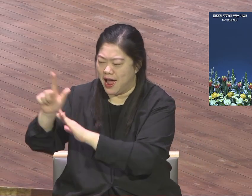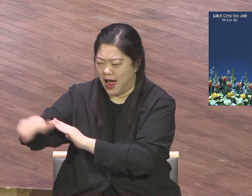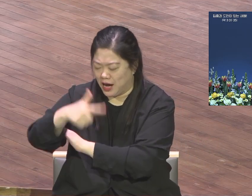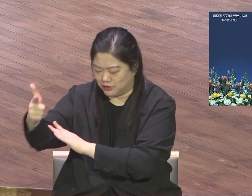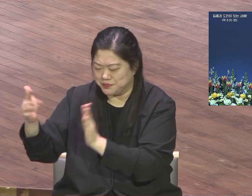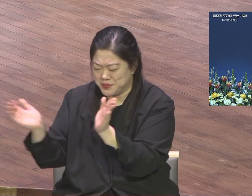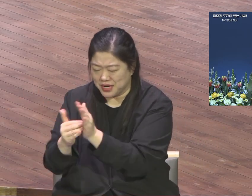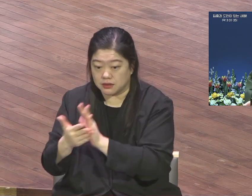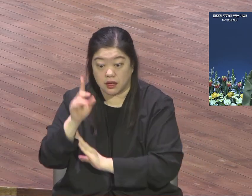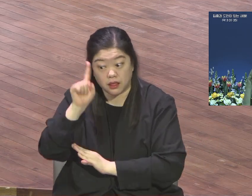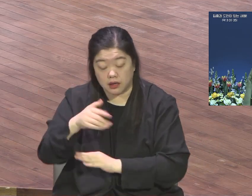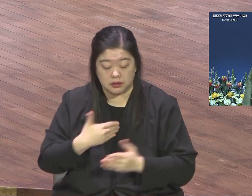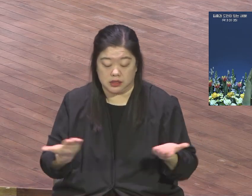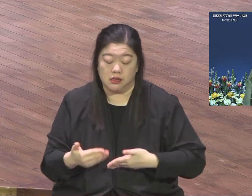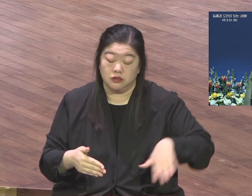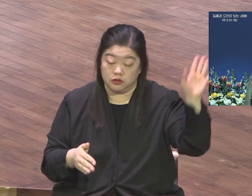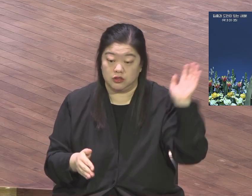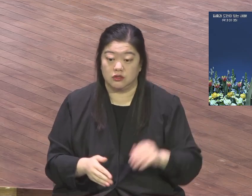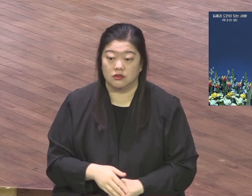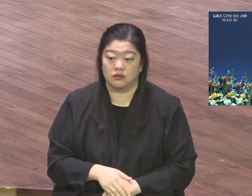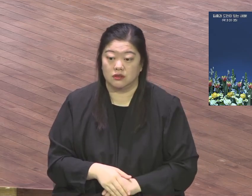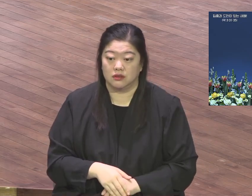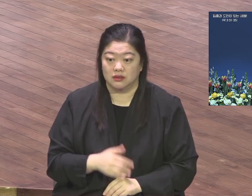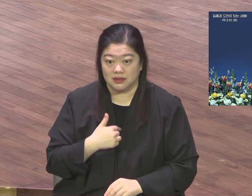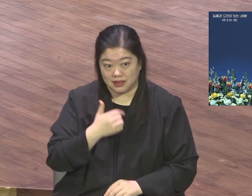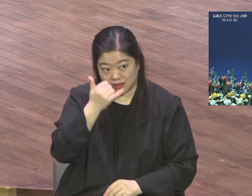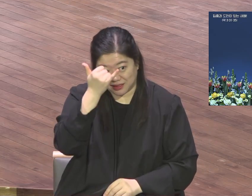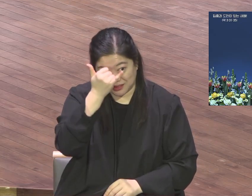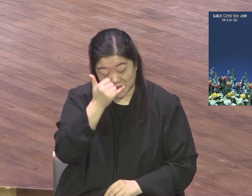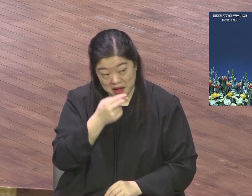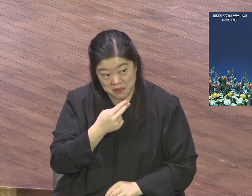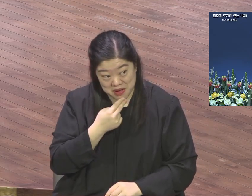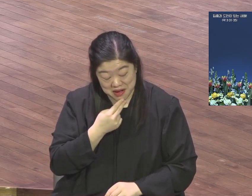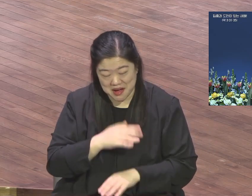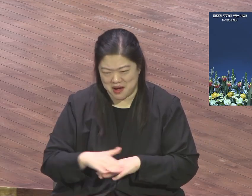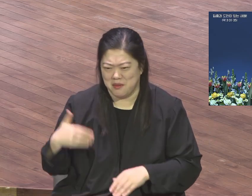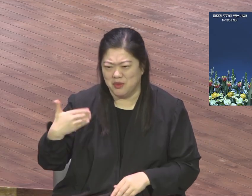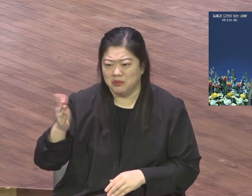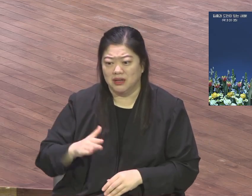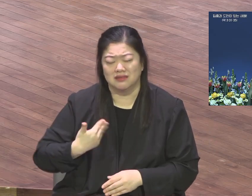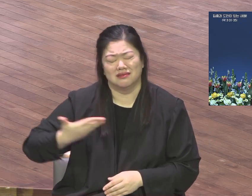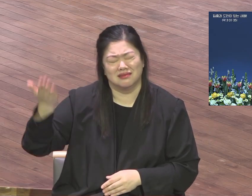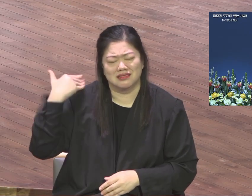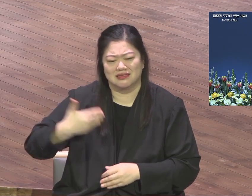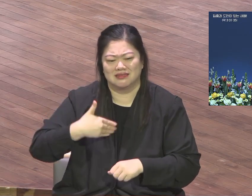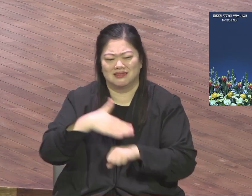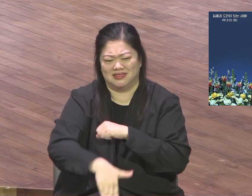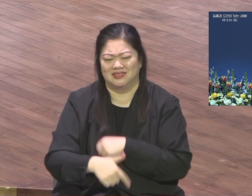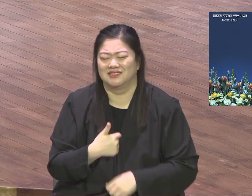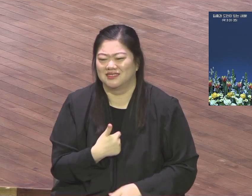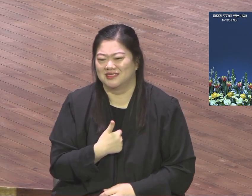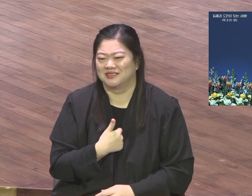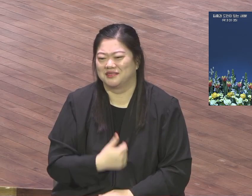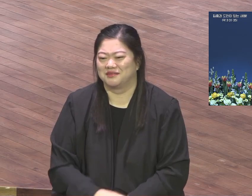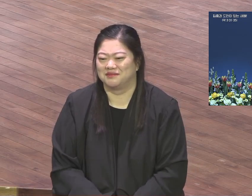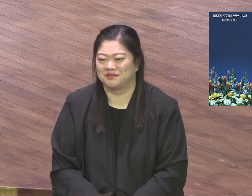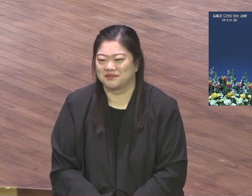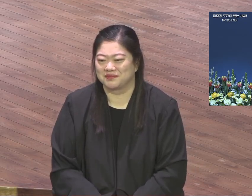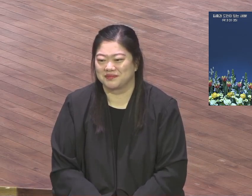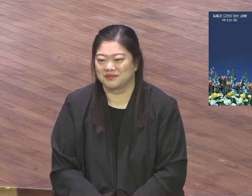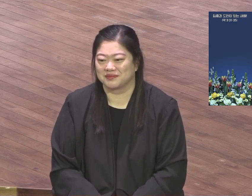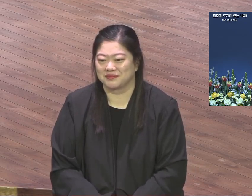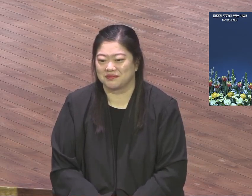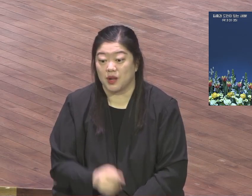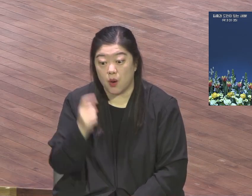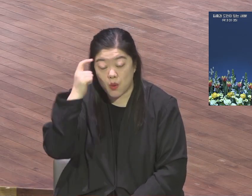축복하시죠. 대강하고 노랑하며 얼렁뚱땅 그냥 종기 조사오니 그러니까 망합니다. 그건 말할 것도 시험문제는